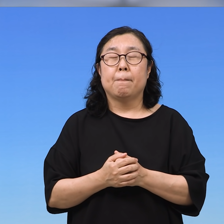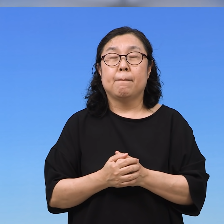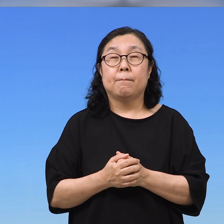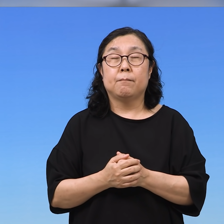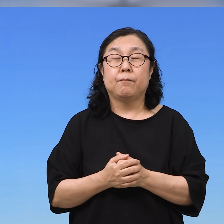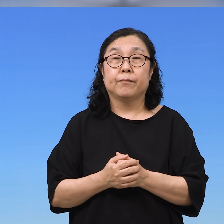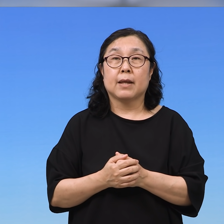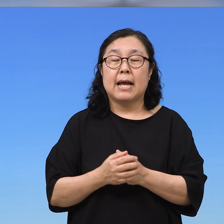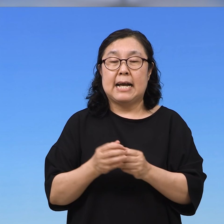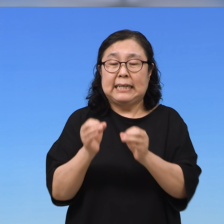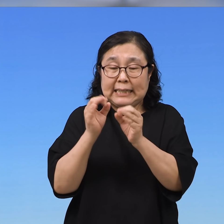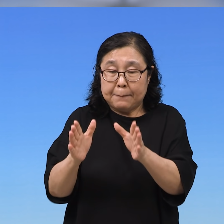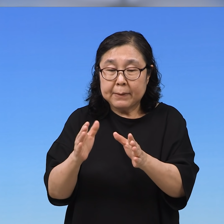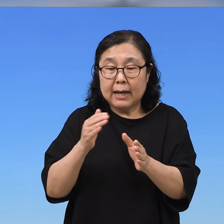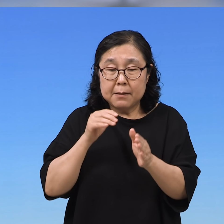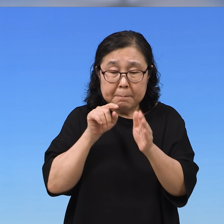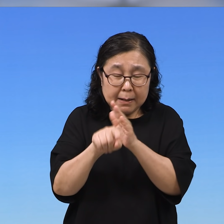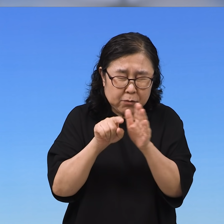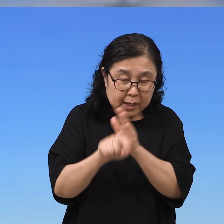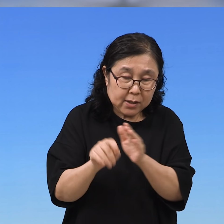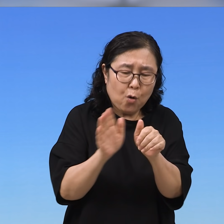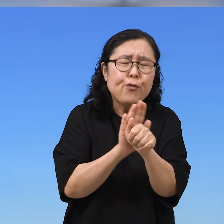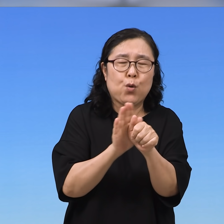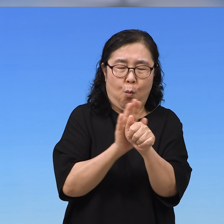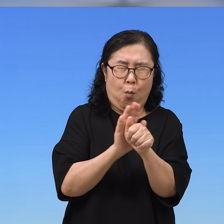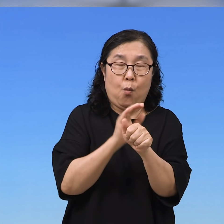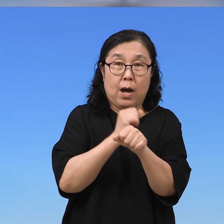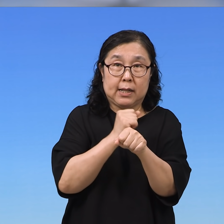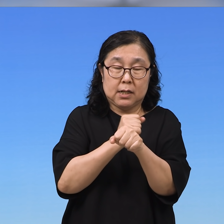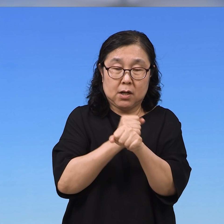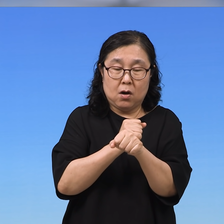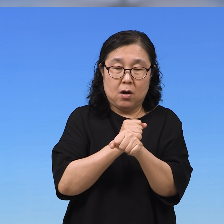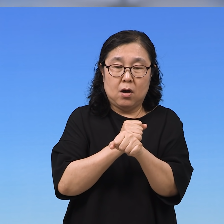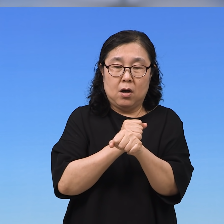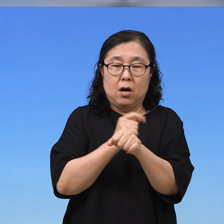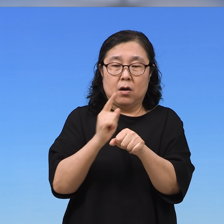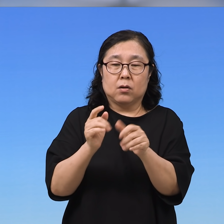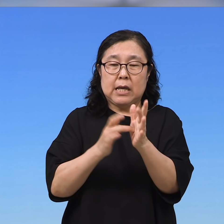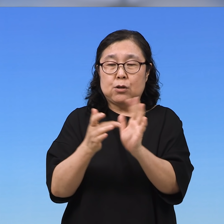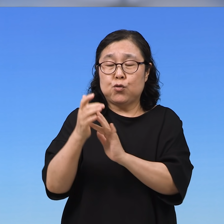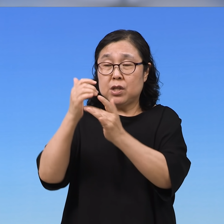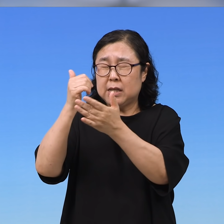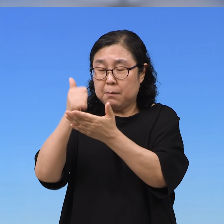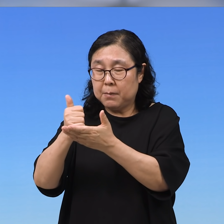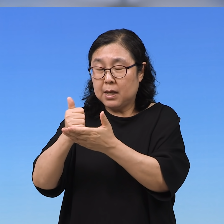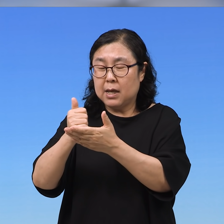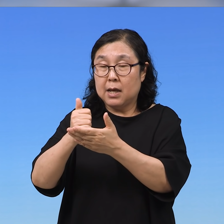그 잠깐 가서 기도 한번 해주는 그 아무것도 아닌데 예수님이 다녀가신 것 같습니다.